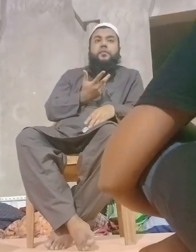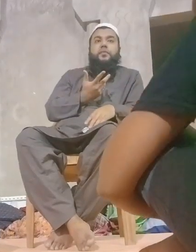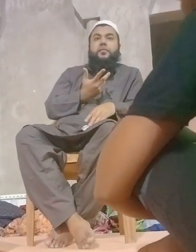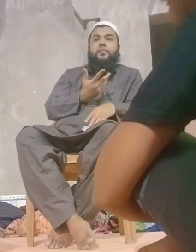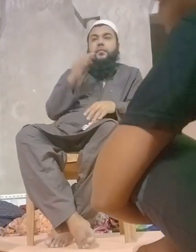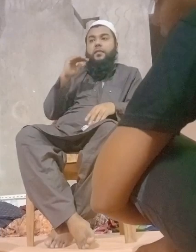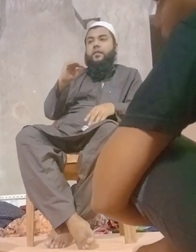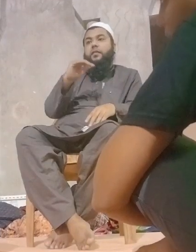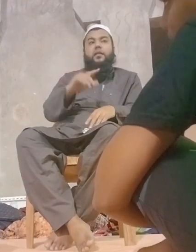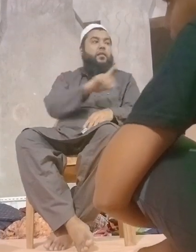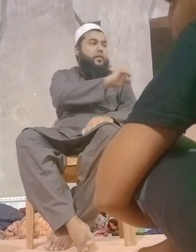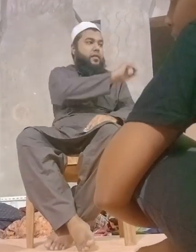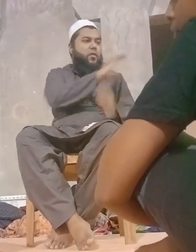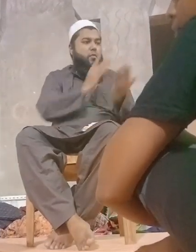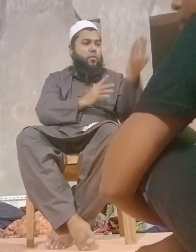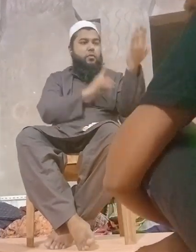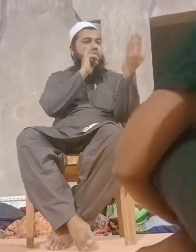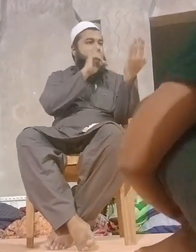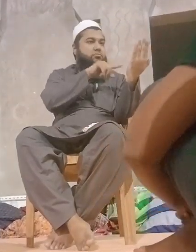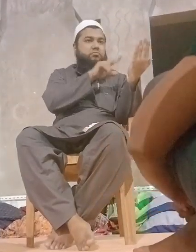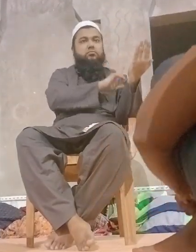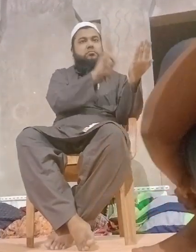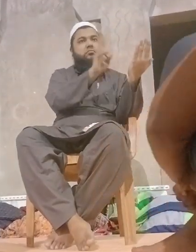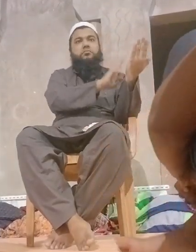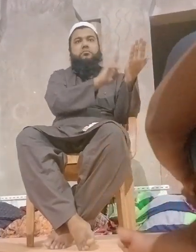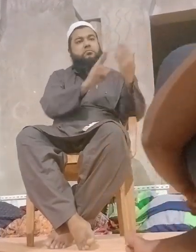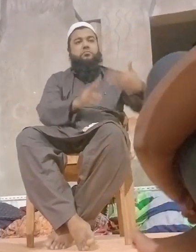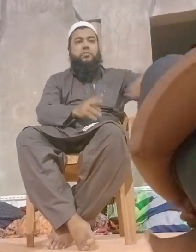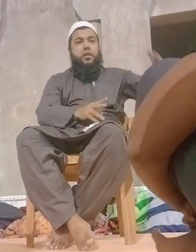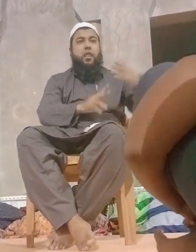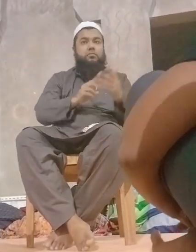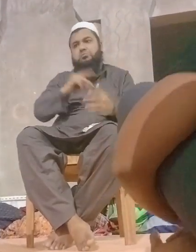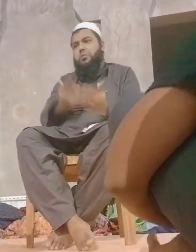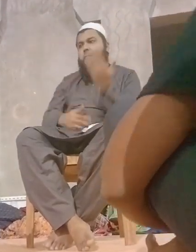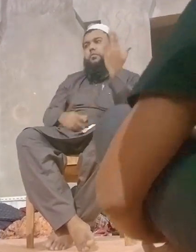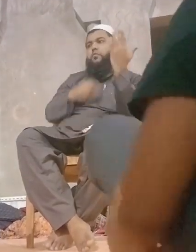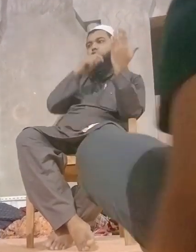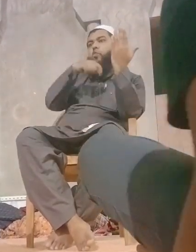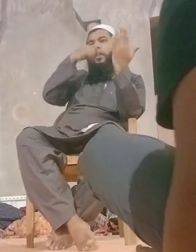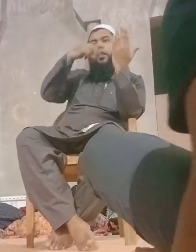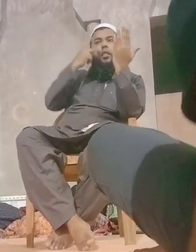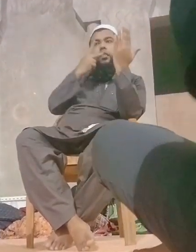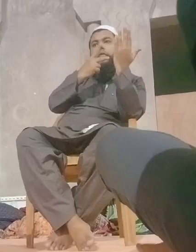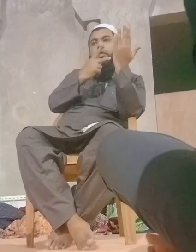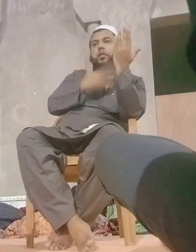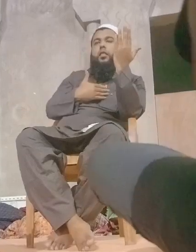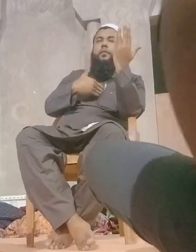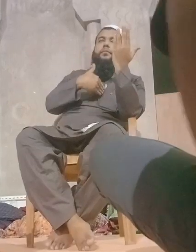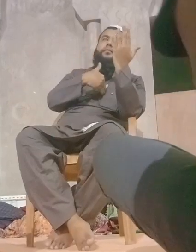মেরে ভাই, শয়তান তো মানুষ হয়ে গিয়েছে, আর যার কাছে কোনো মানুষ এসে কলমা তসলিম